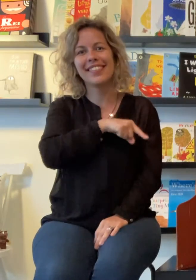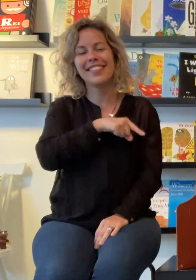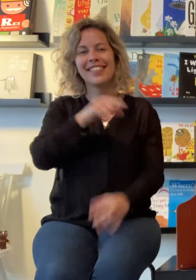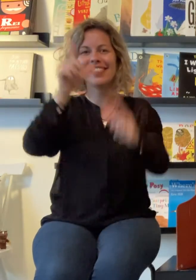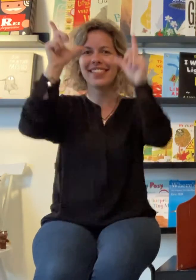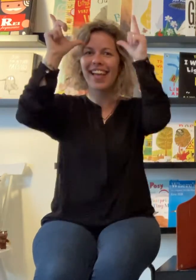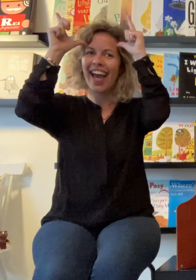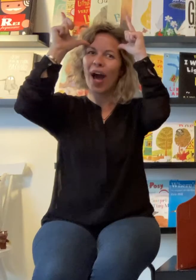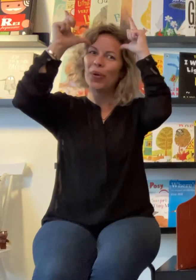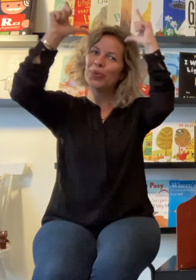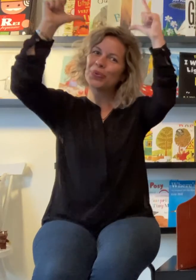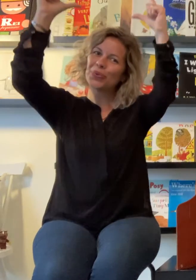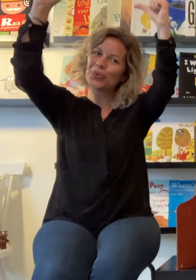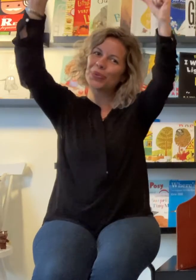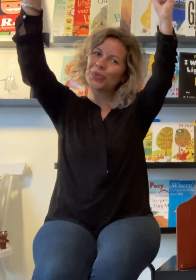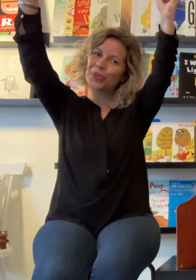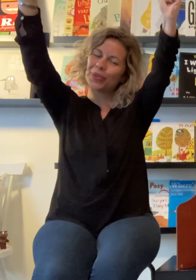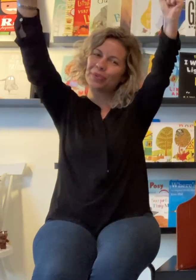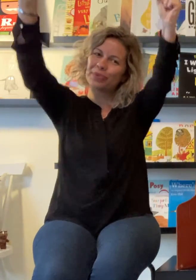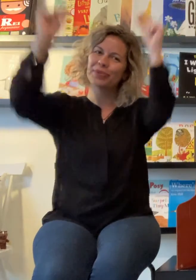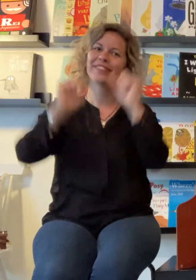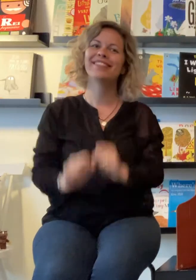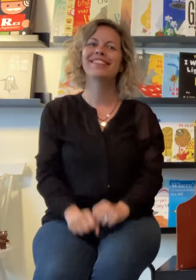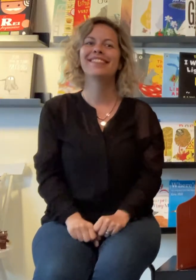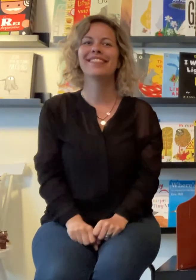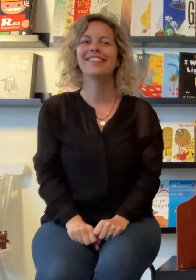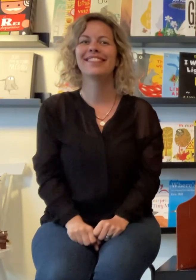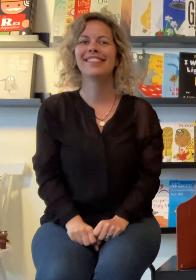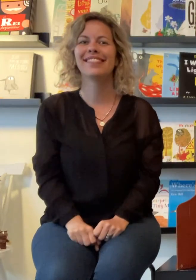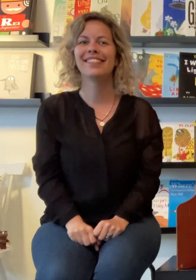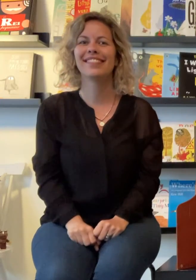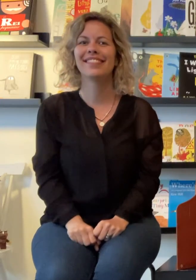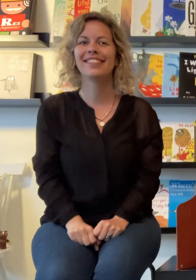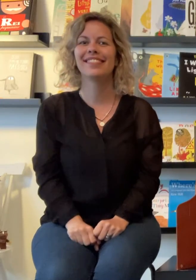Este é o lobo.